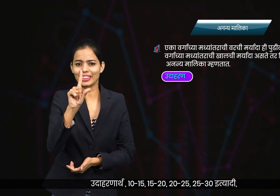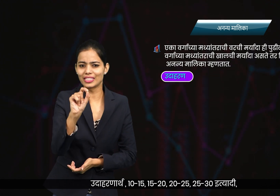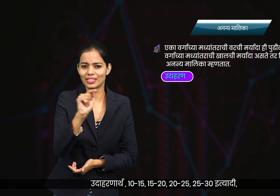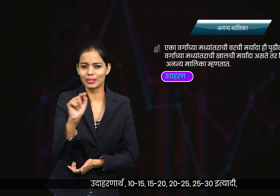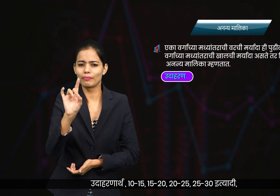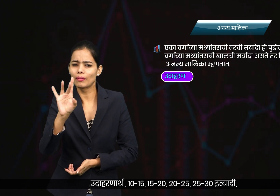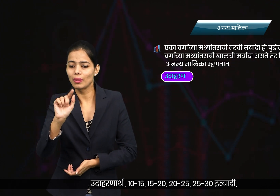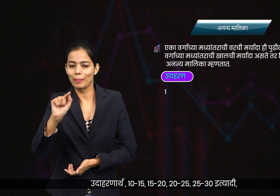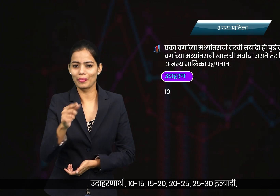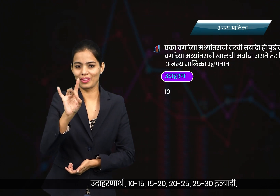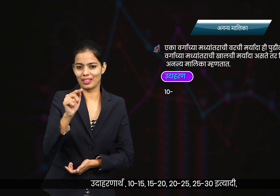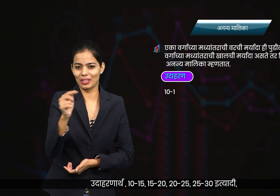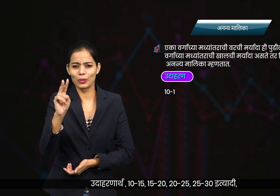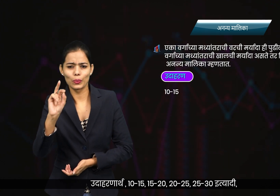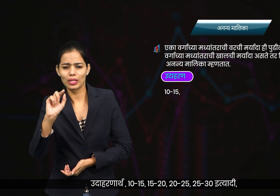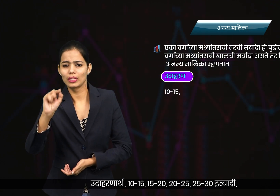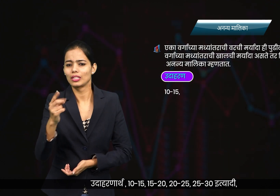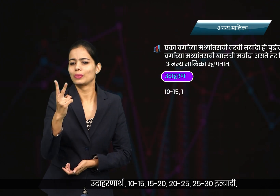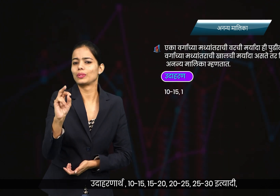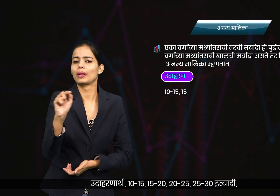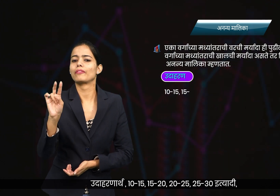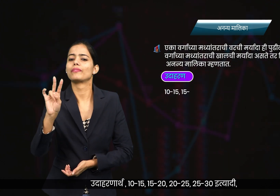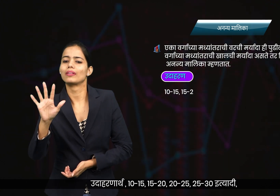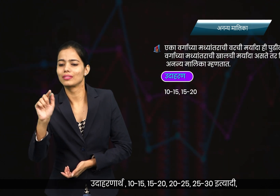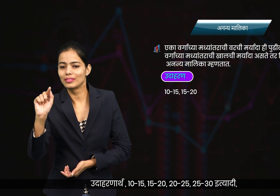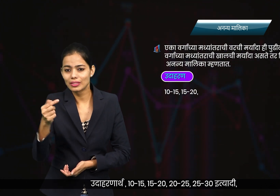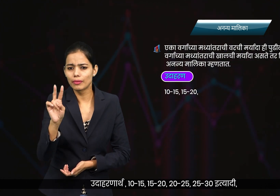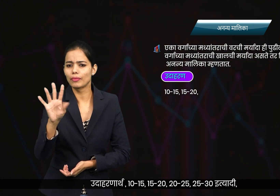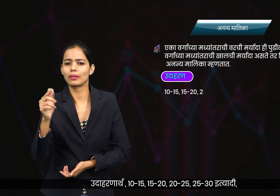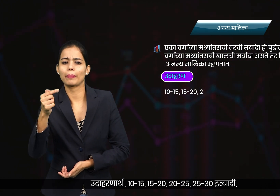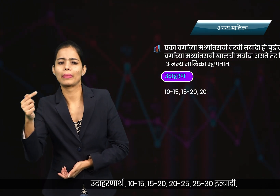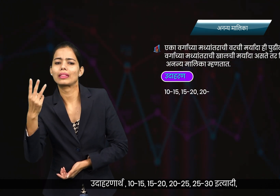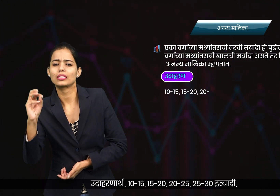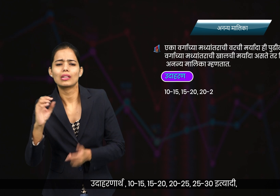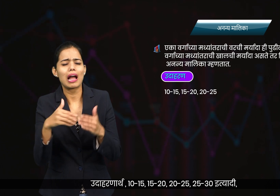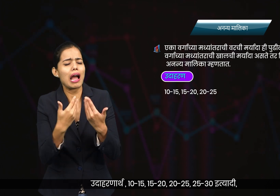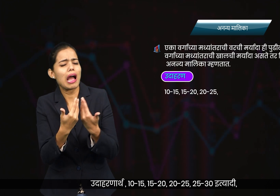उदाहरणार्थ 10 ते 15, 15 ते 20, 20 ते 25, 25 ते 30 इत्यादी.